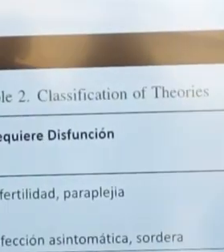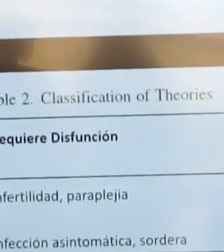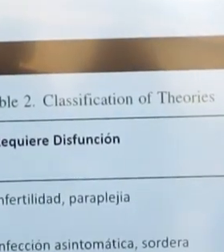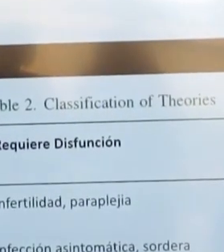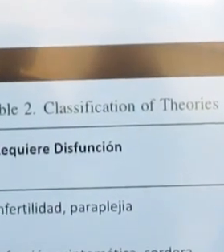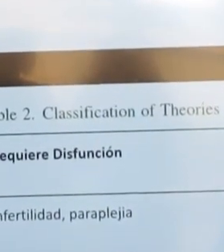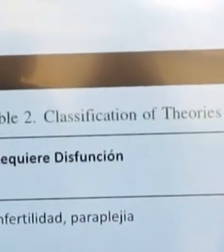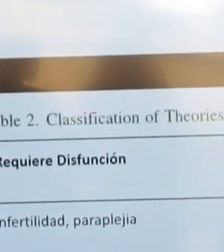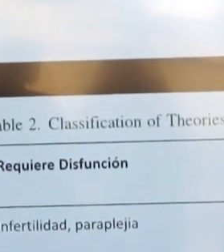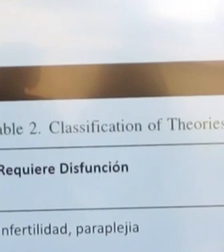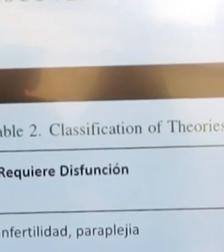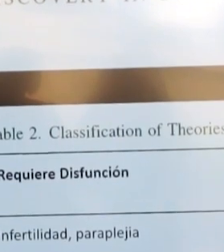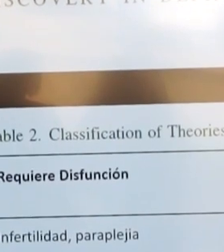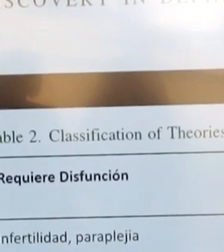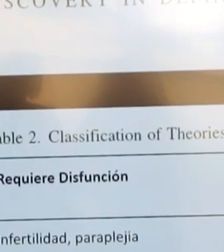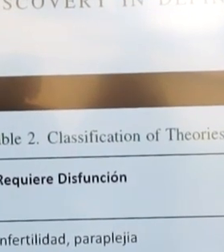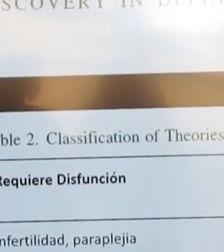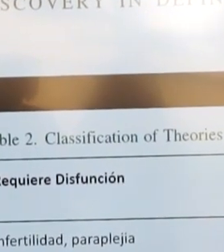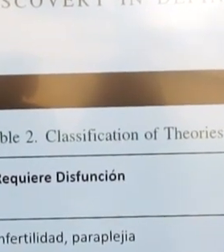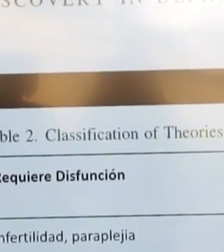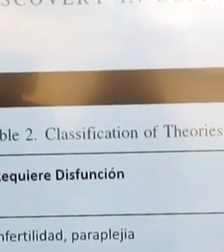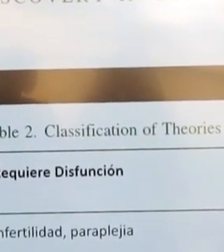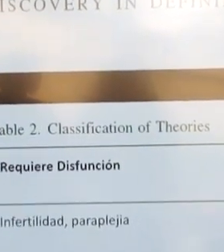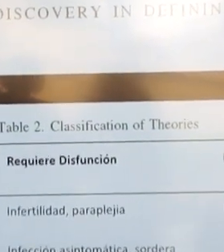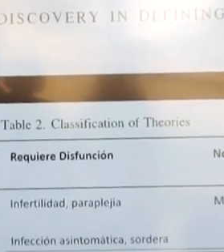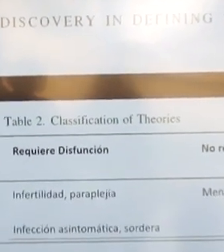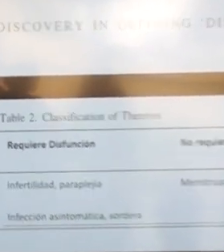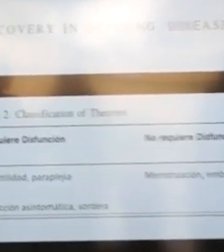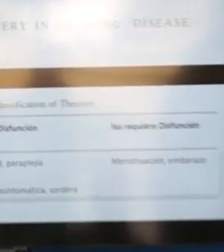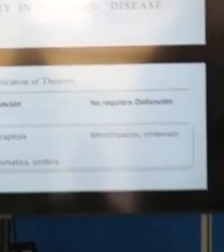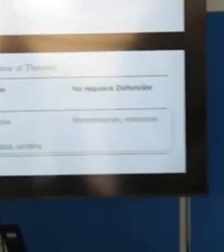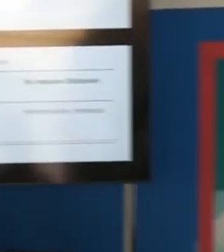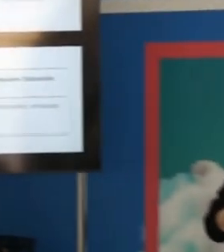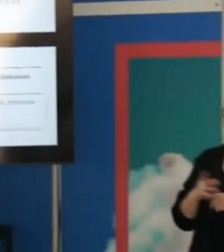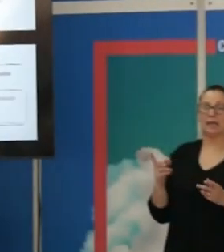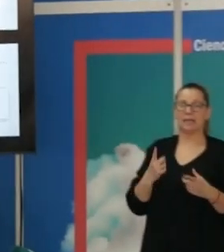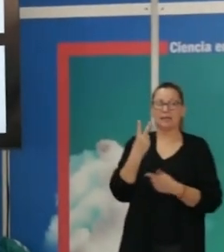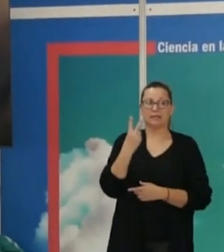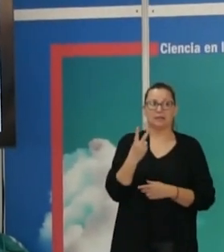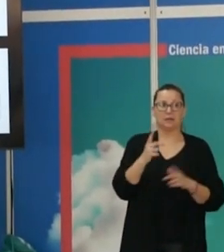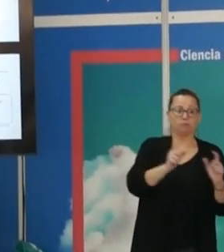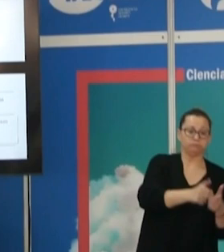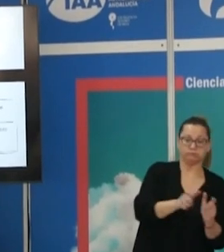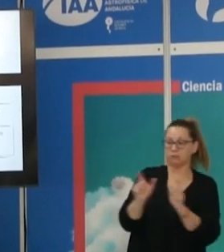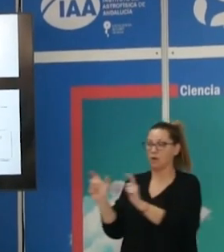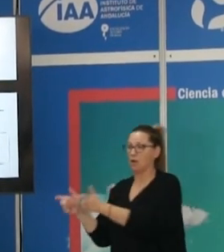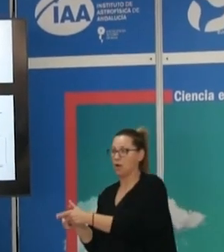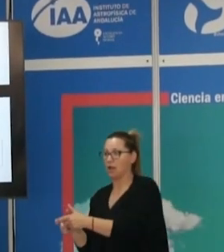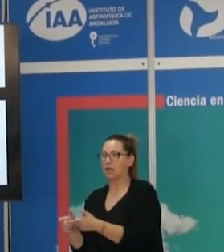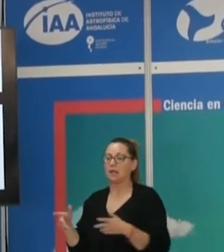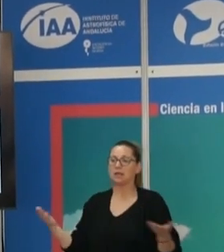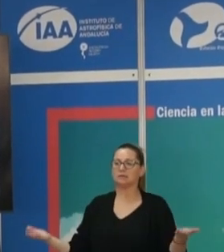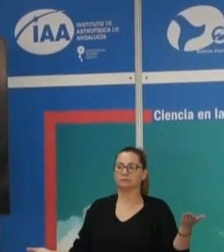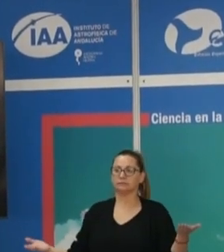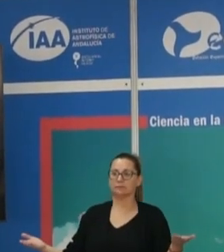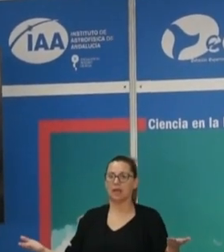porque habría, de acuerdo a estas dos coordenadas, ¿no?, el hecho de que se